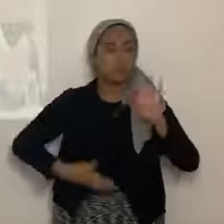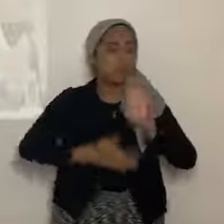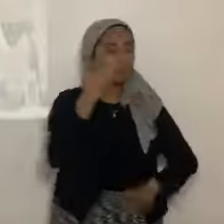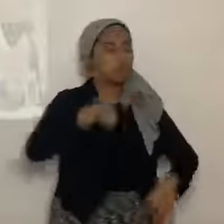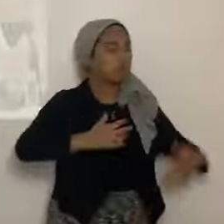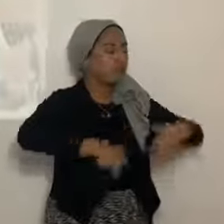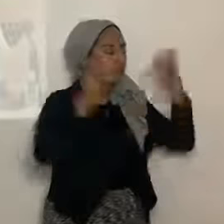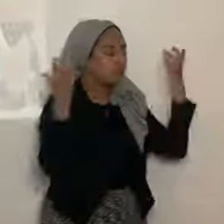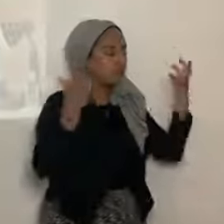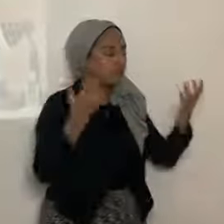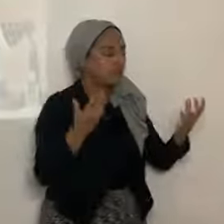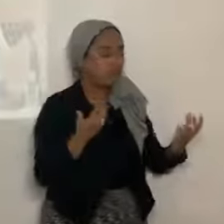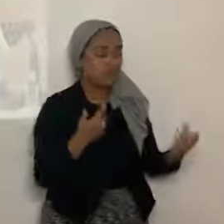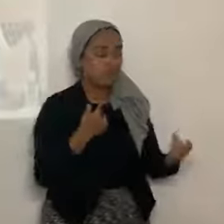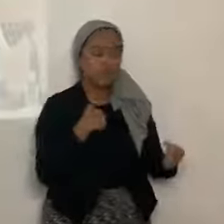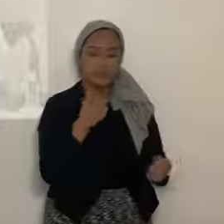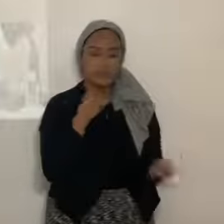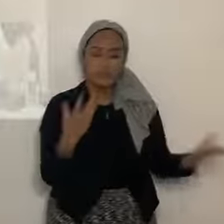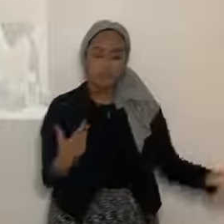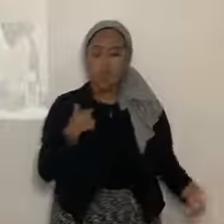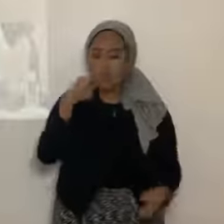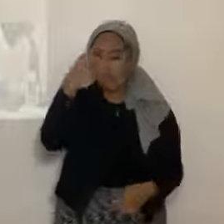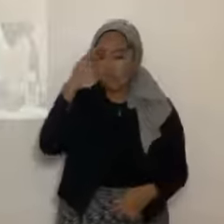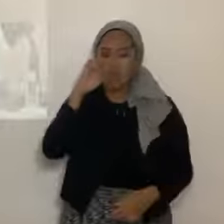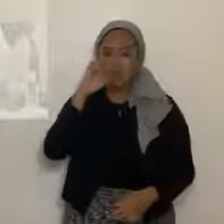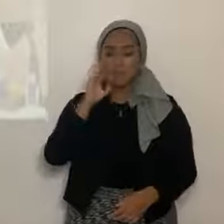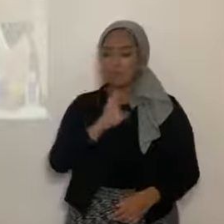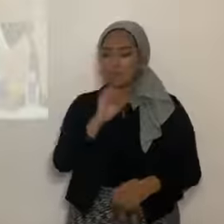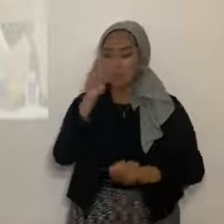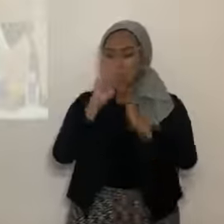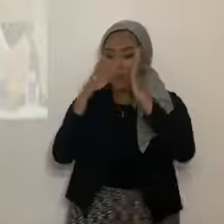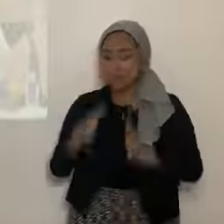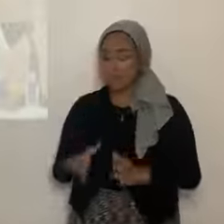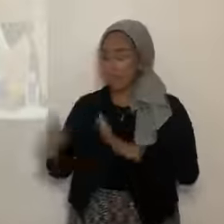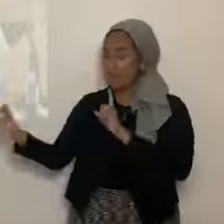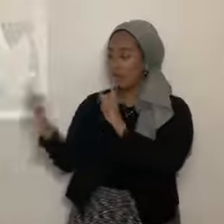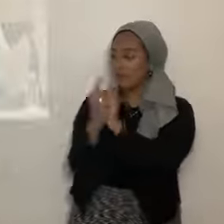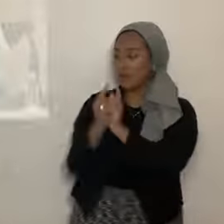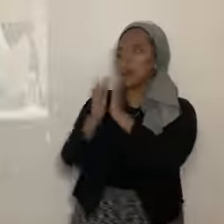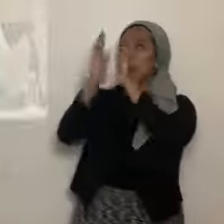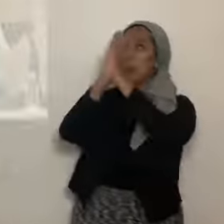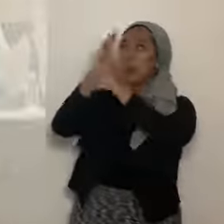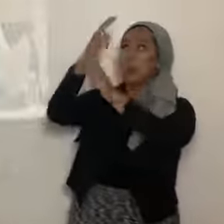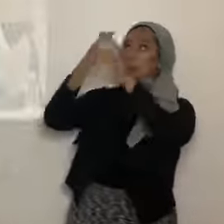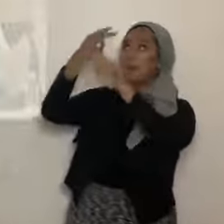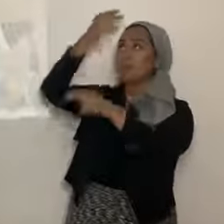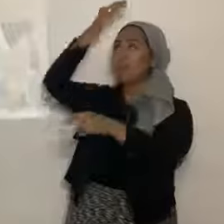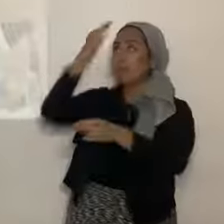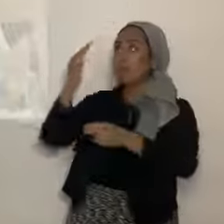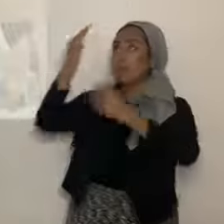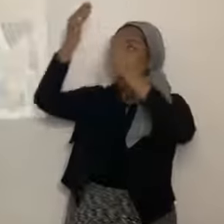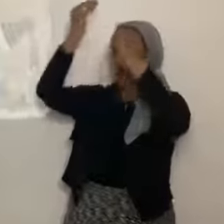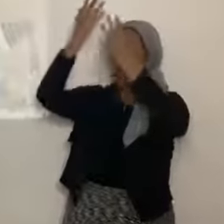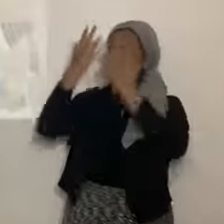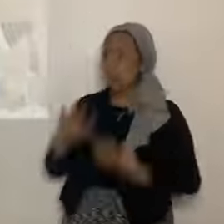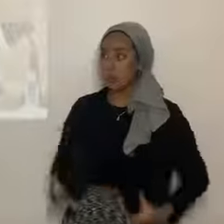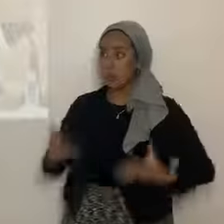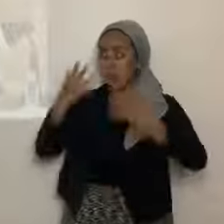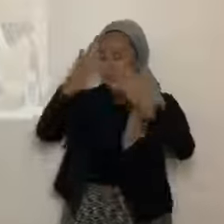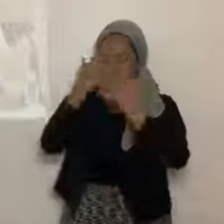diciendo: he aquí, yo decía para mí, saldrá luego y estando en pie invocará el nombre de Yahweh su Elohim, y alzará su mano y tocará el